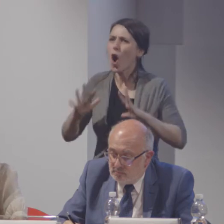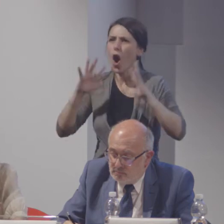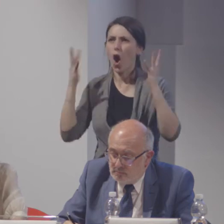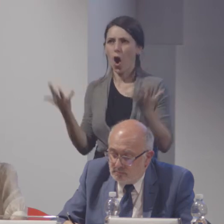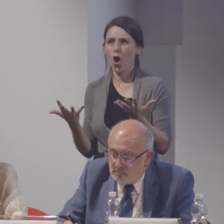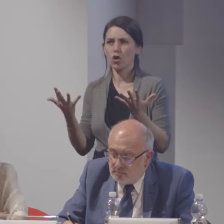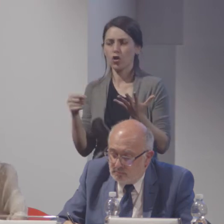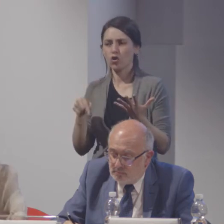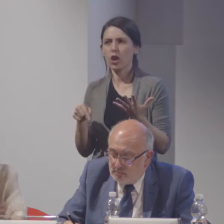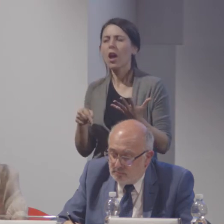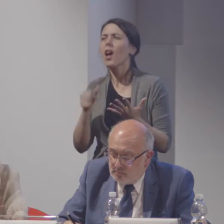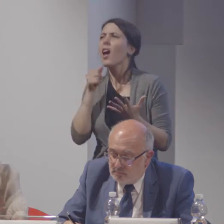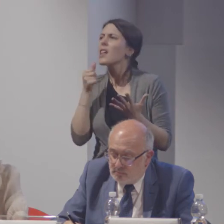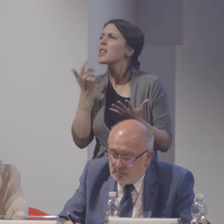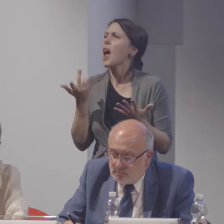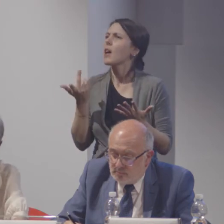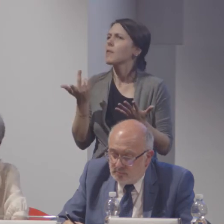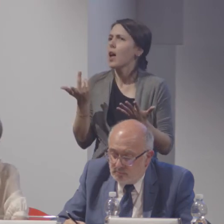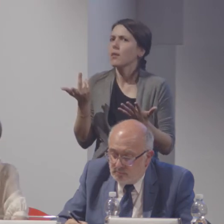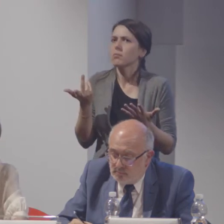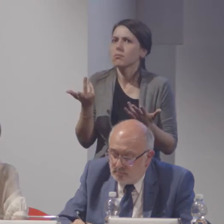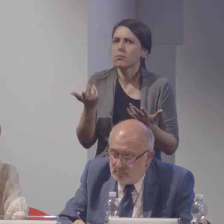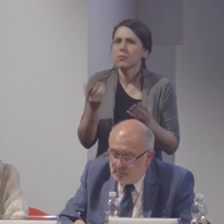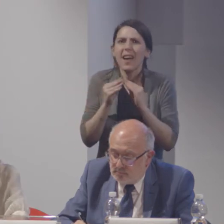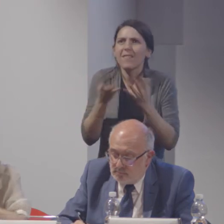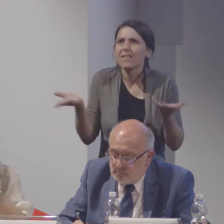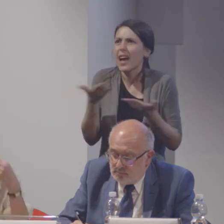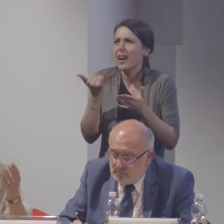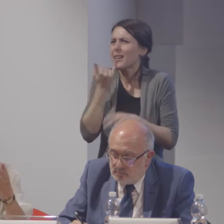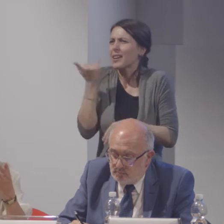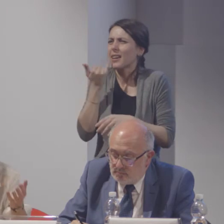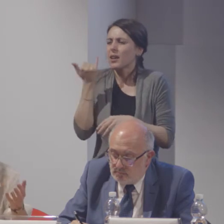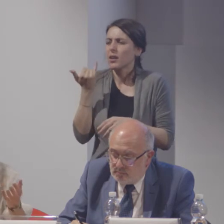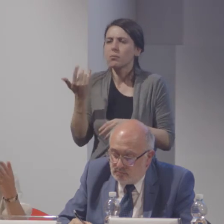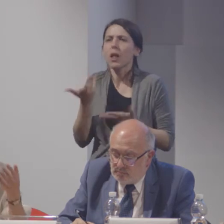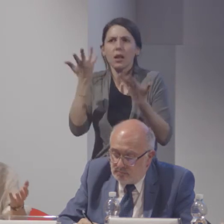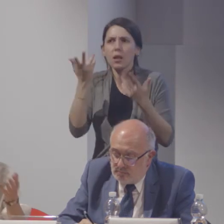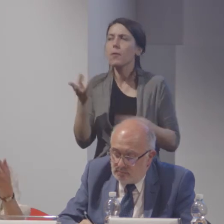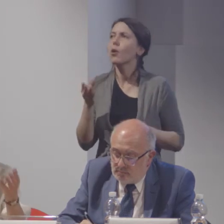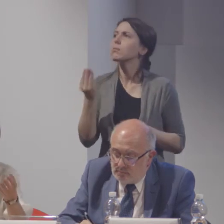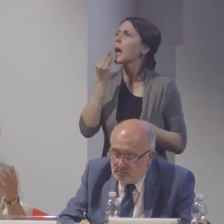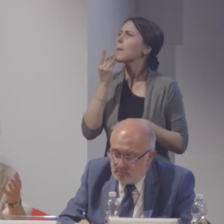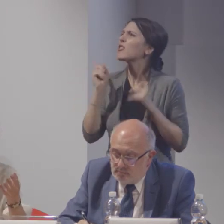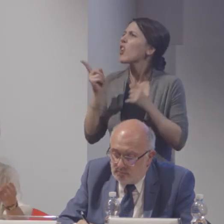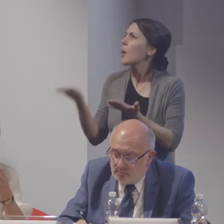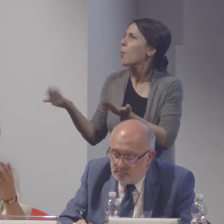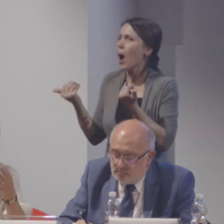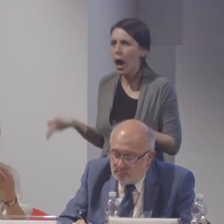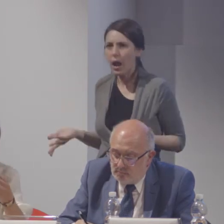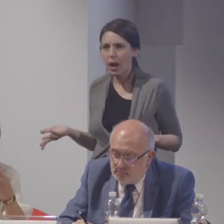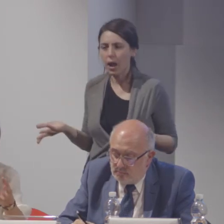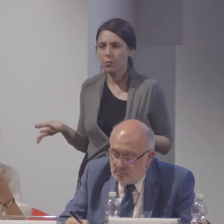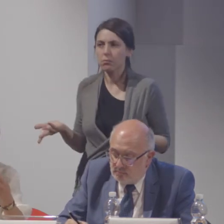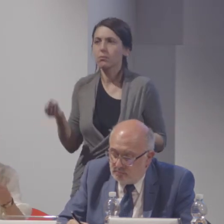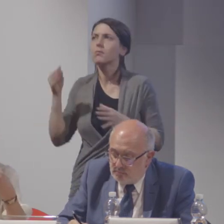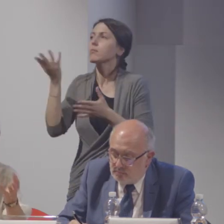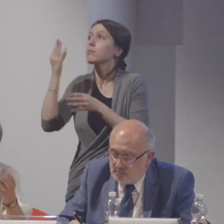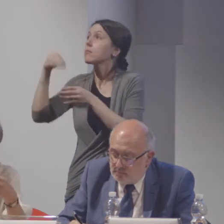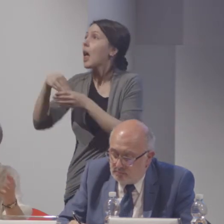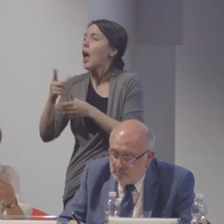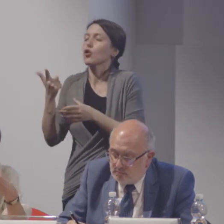le operazioni apparentemente più semplici. Che cibo compro al supermercato che non abbia